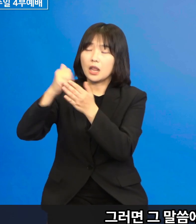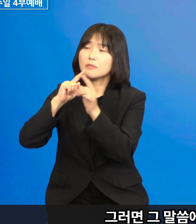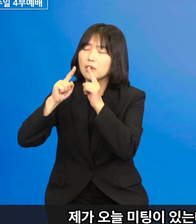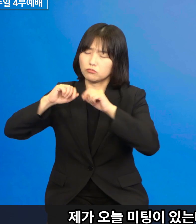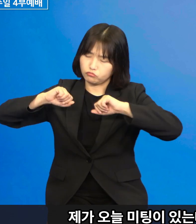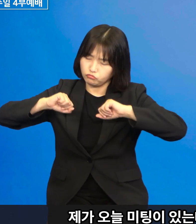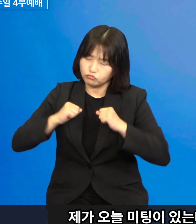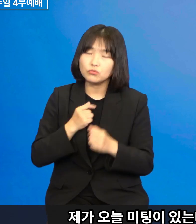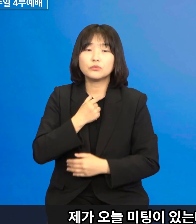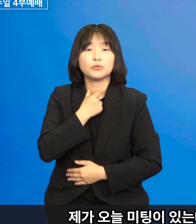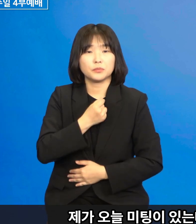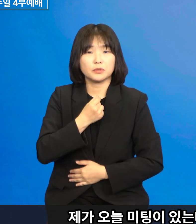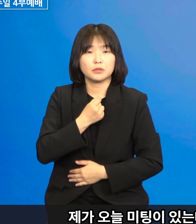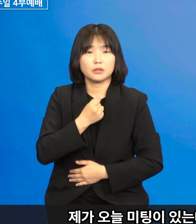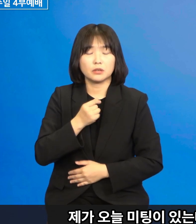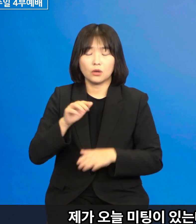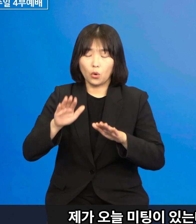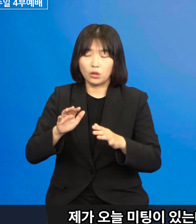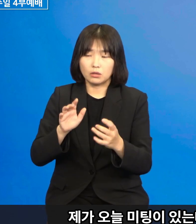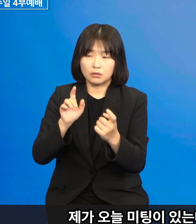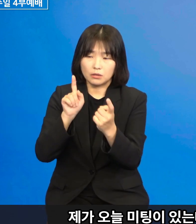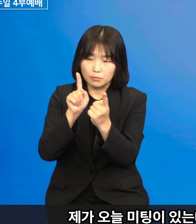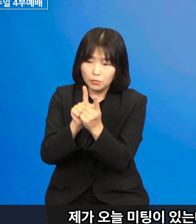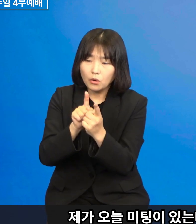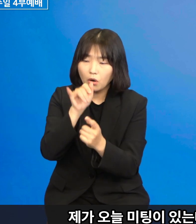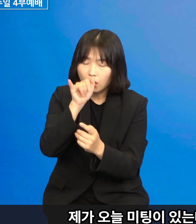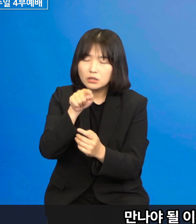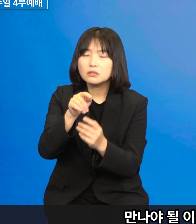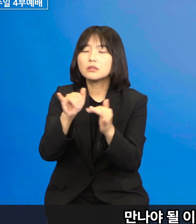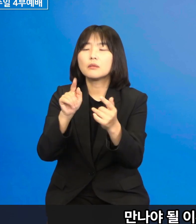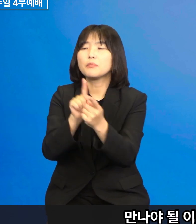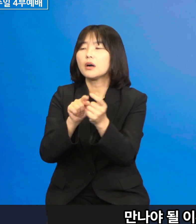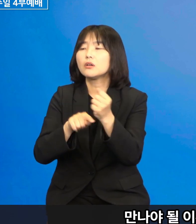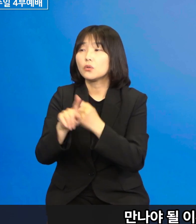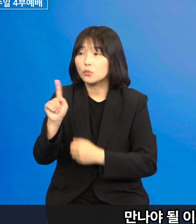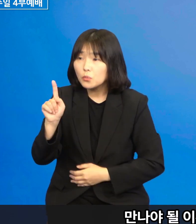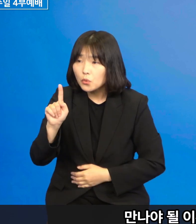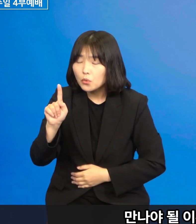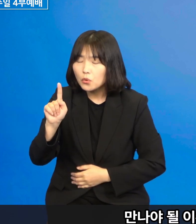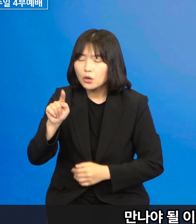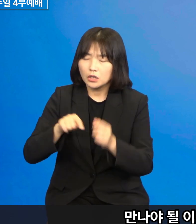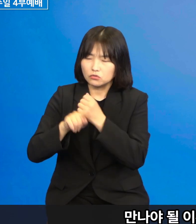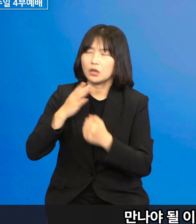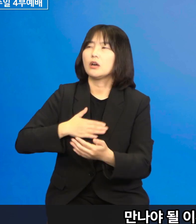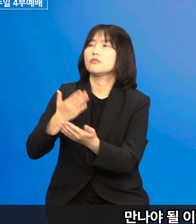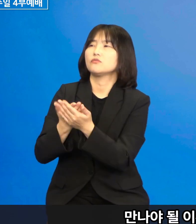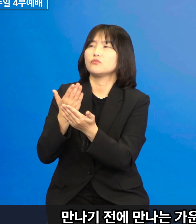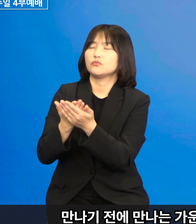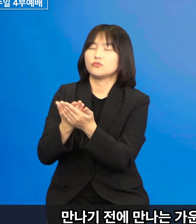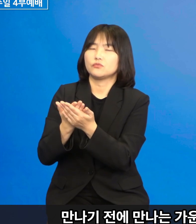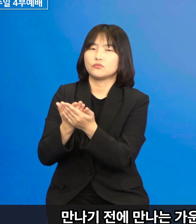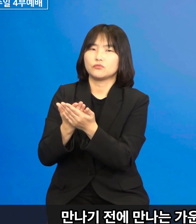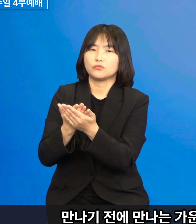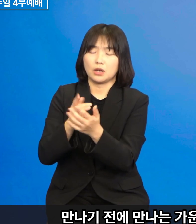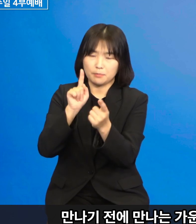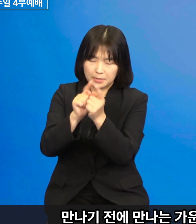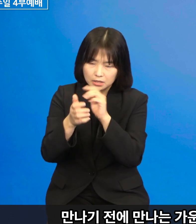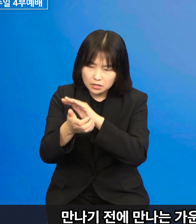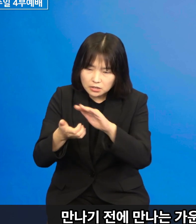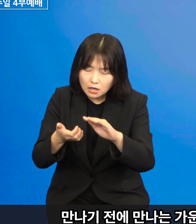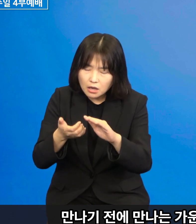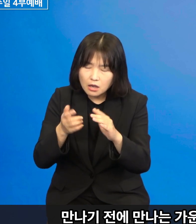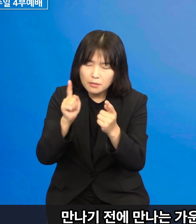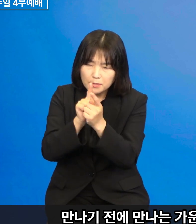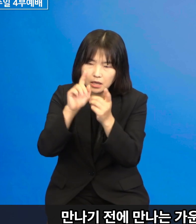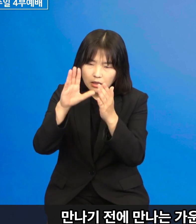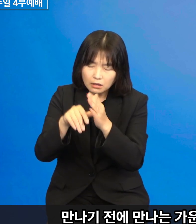하겠습니다. 제가 오늘 미팅이 있는데 그 사람 왜 만나야 됩니까? 만나야 되는 이유를 알려주십시오. 만나기 전에 만나는